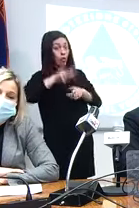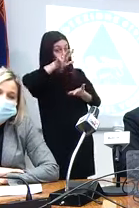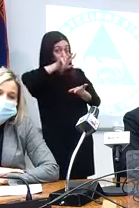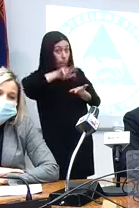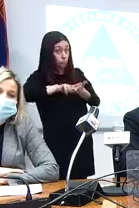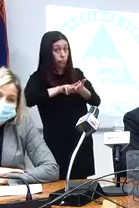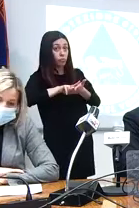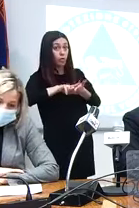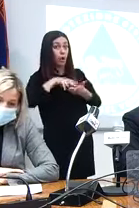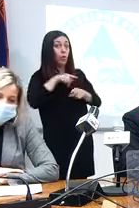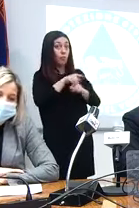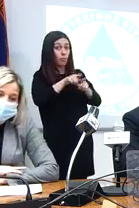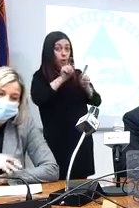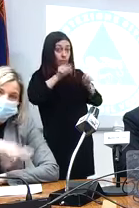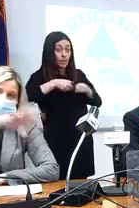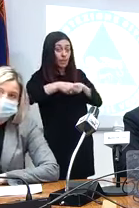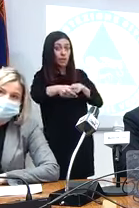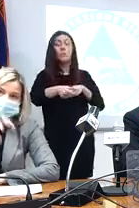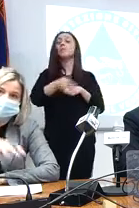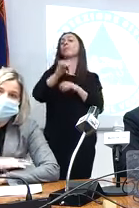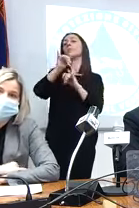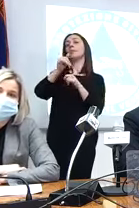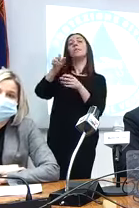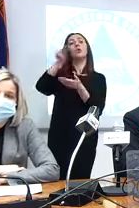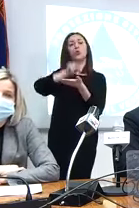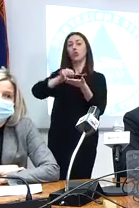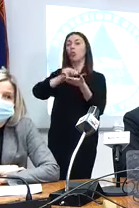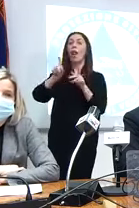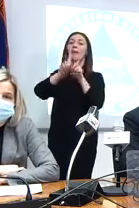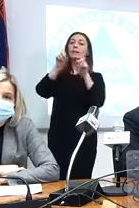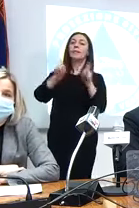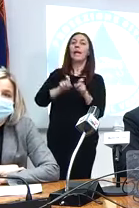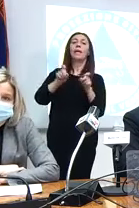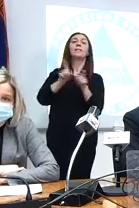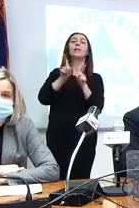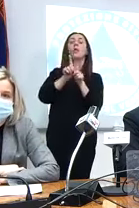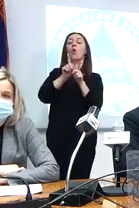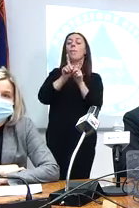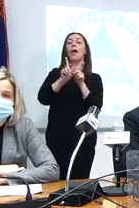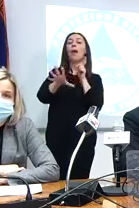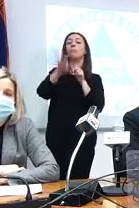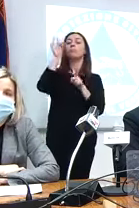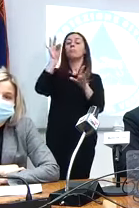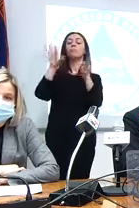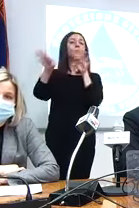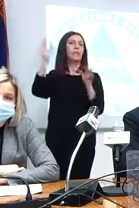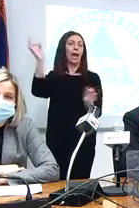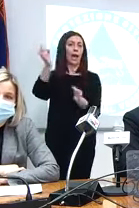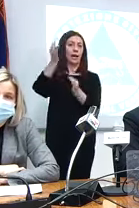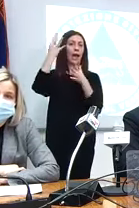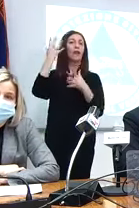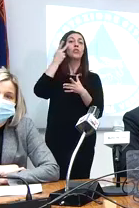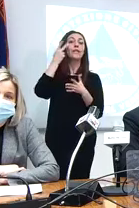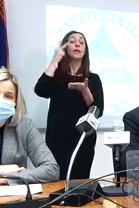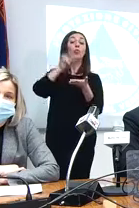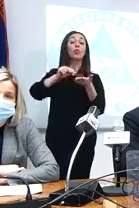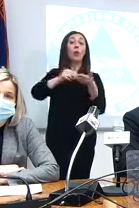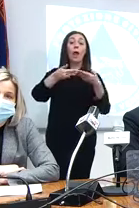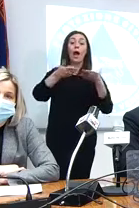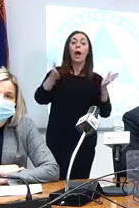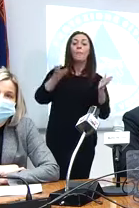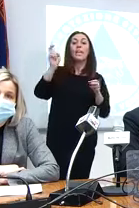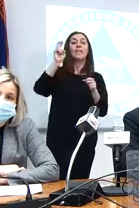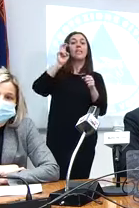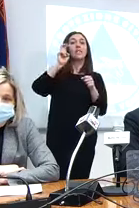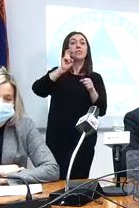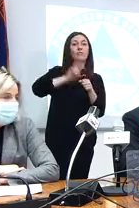dei test nelle scuole, tamponi, a campione, per capire se, fatta la riapertura, come circola il virus. Okay.